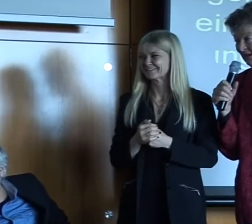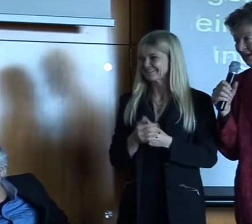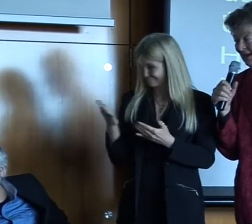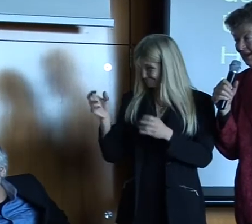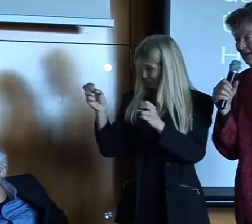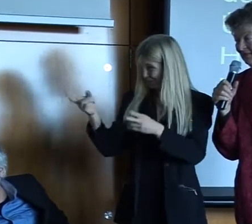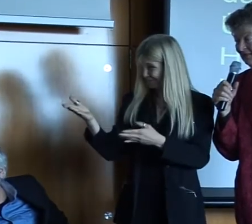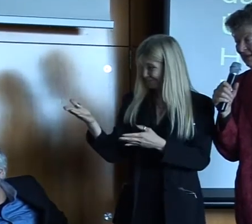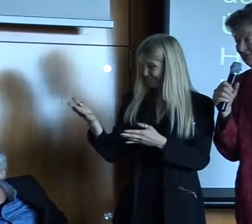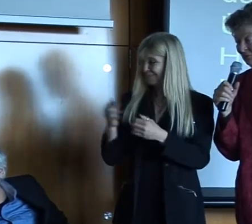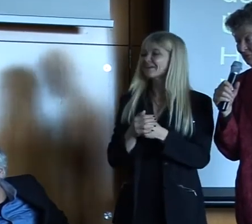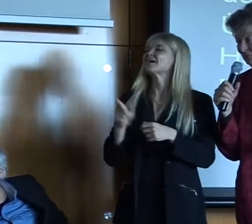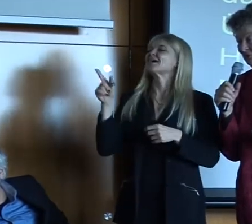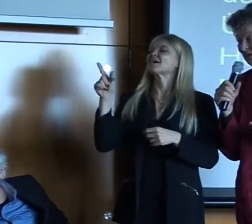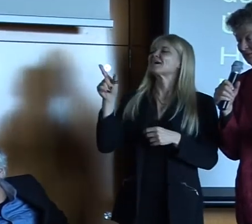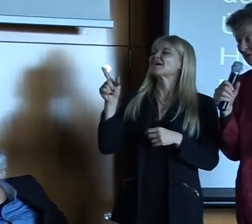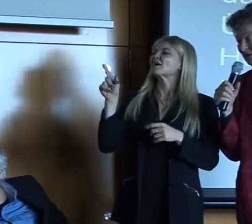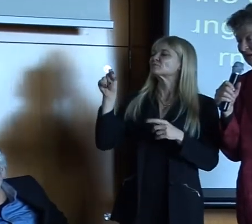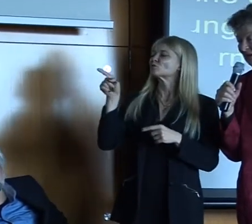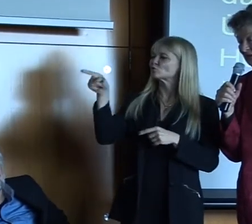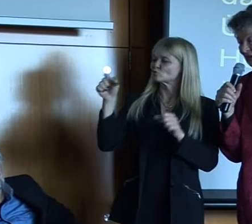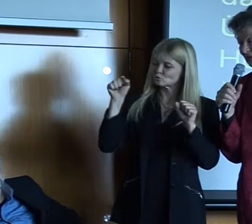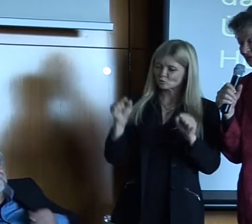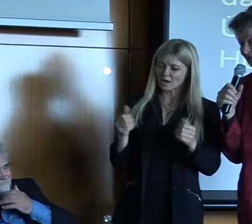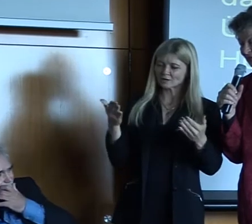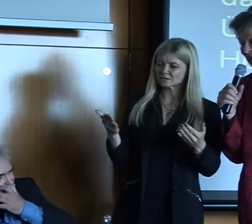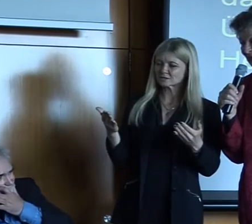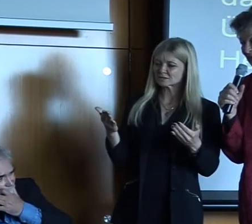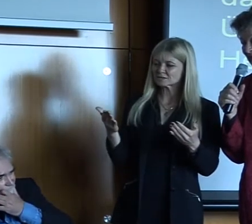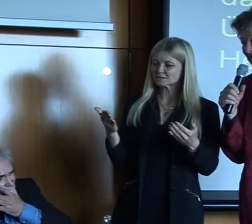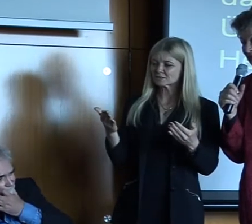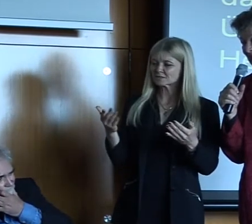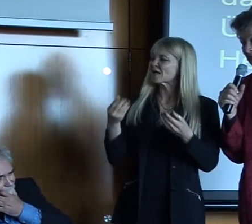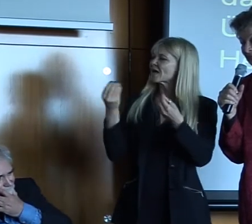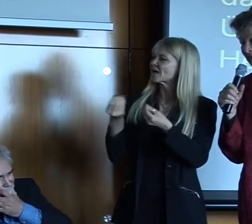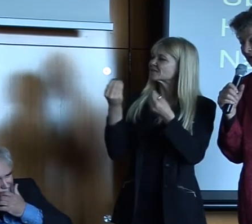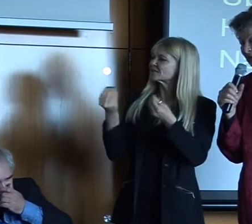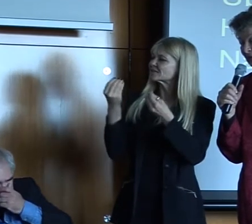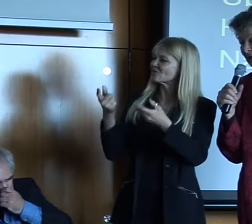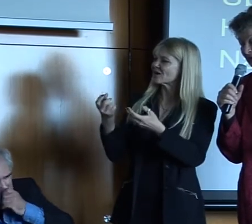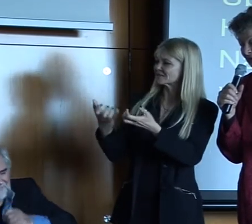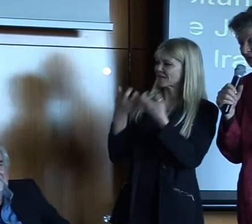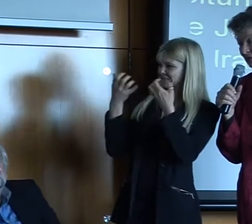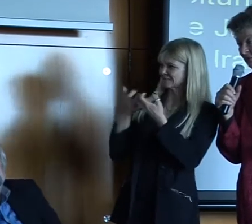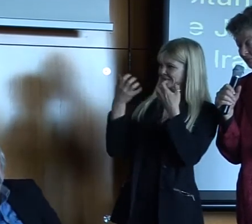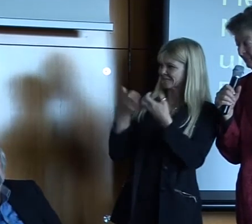Ist es okay? Das heißt, also du kannst, denke ich, vielleicht uns etwas sagen